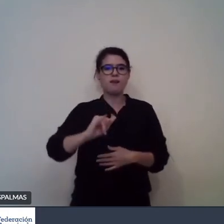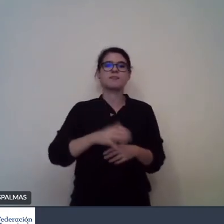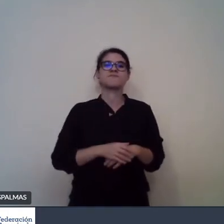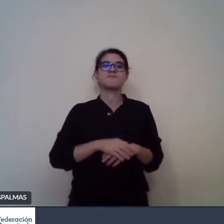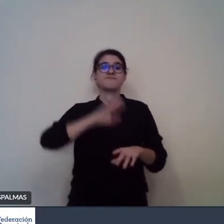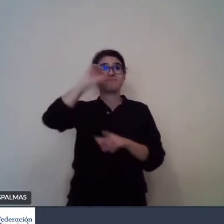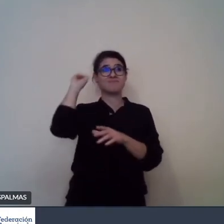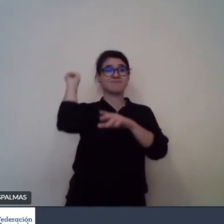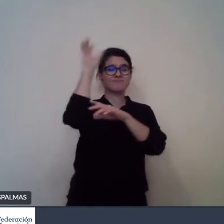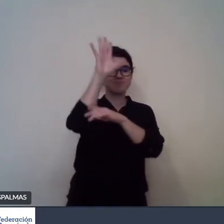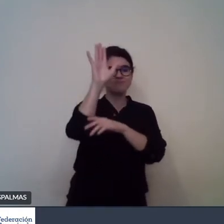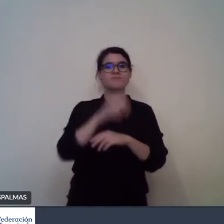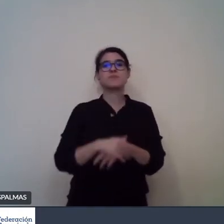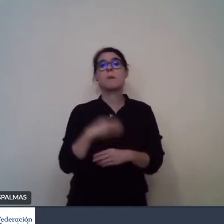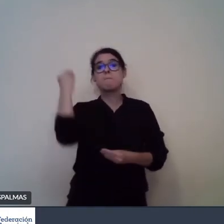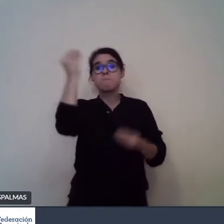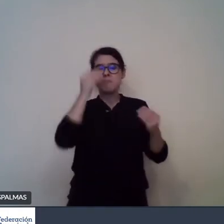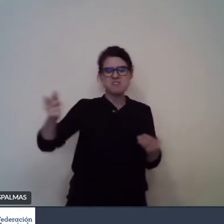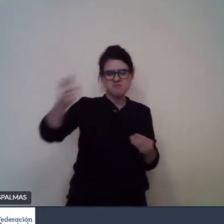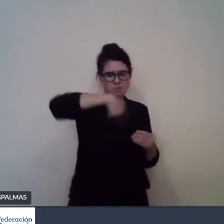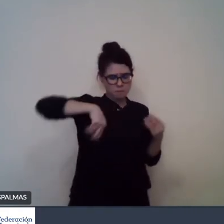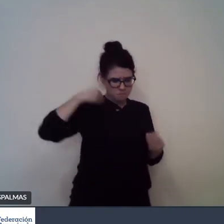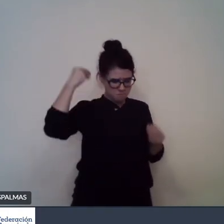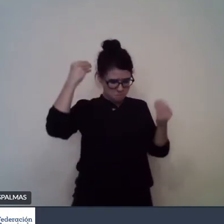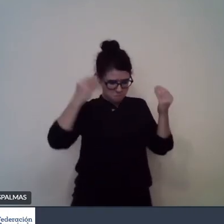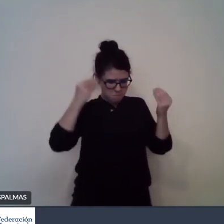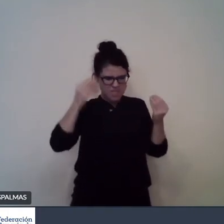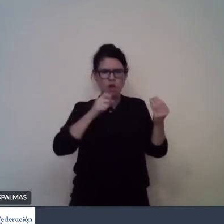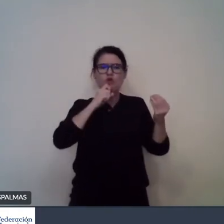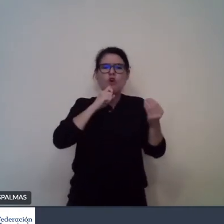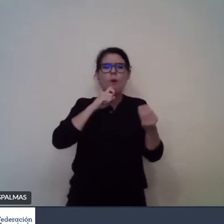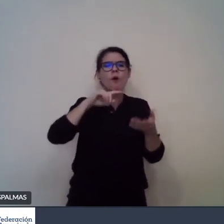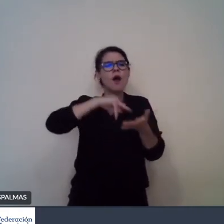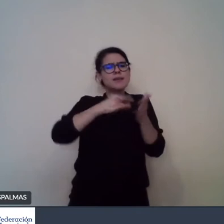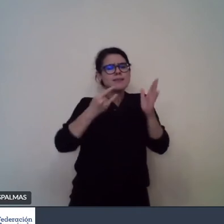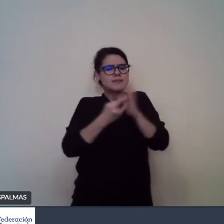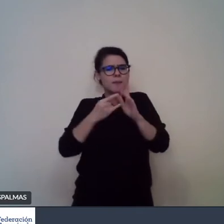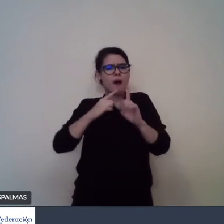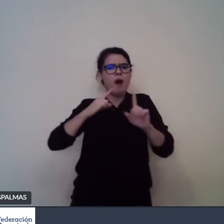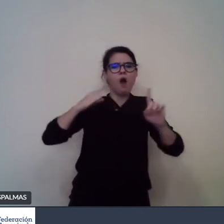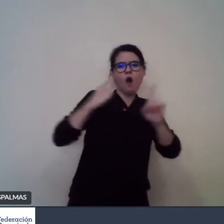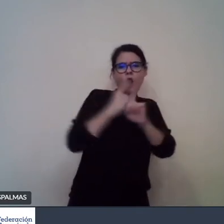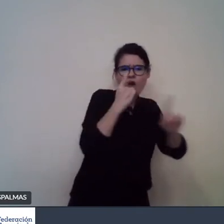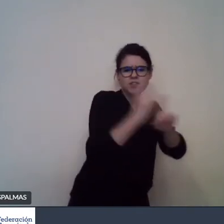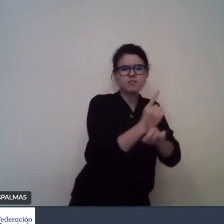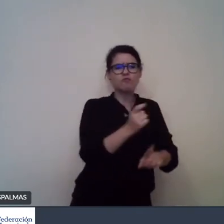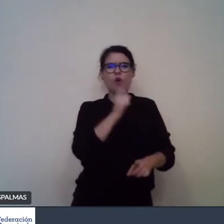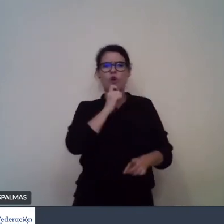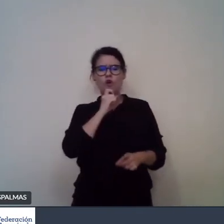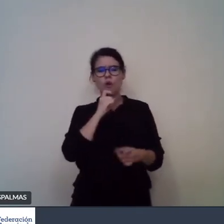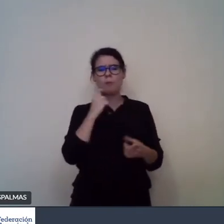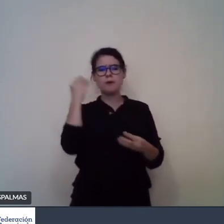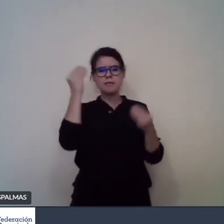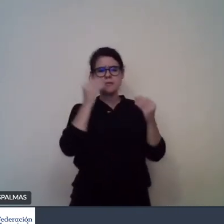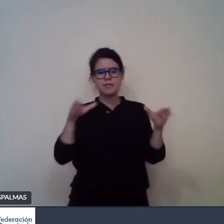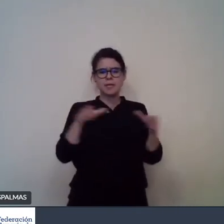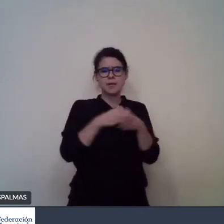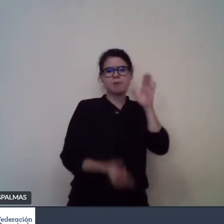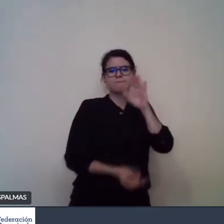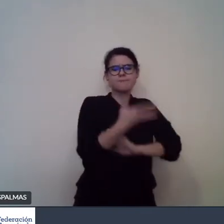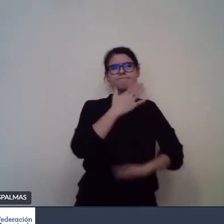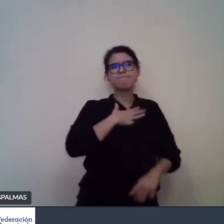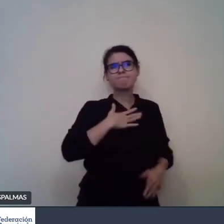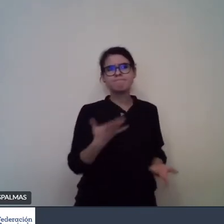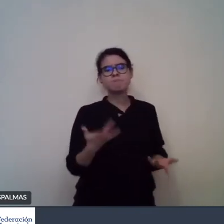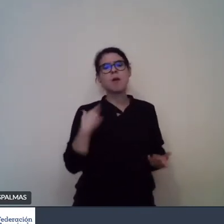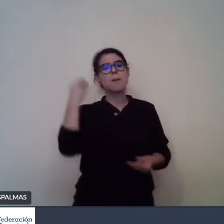cuál sería la construcción del sistema ofensivo de nuestros equipos, deberíamos de plantearnos lo primero de todo si somos un equipo de pase